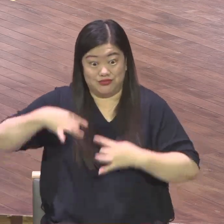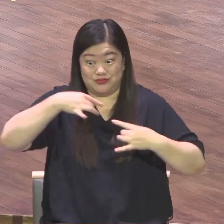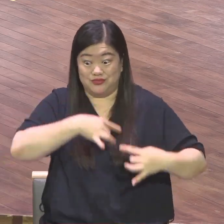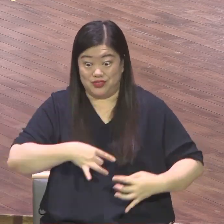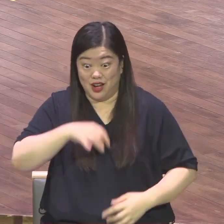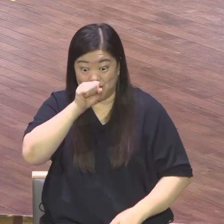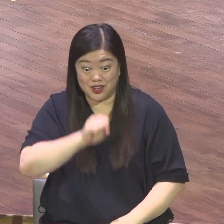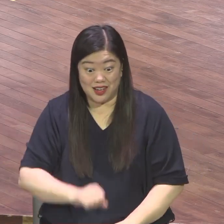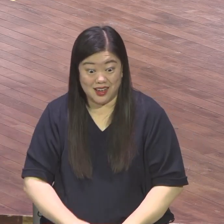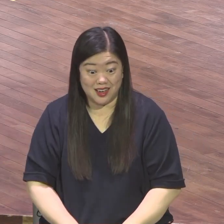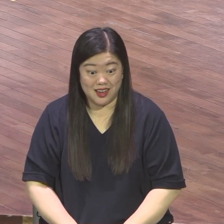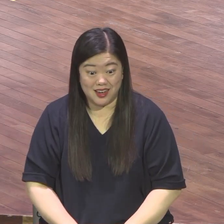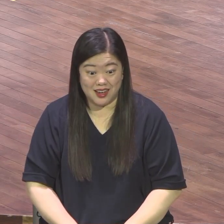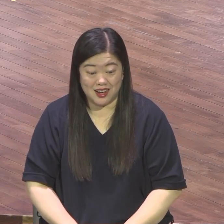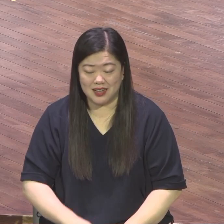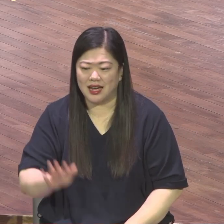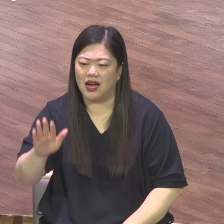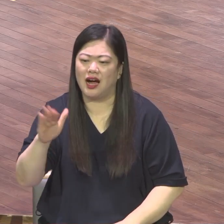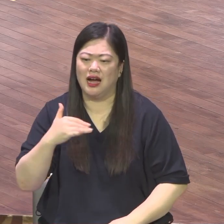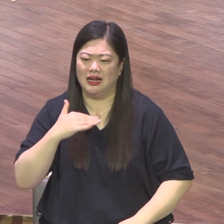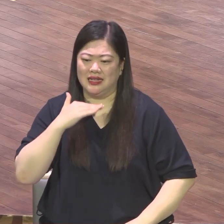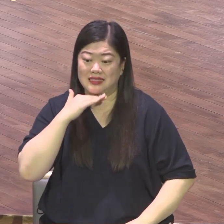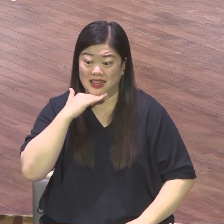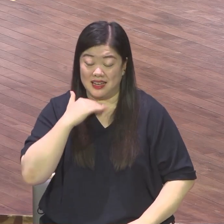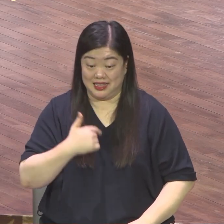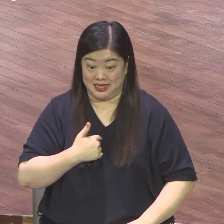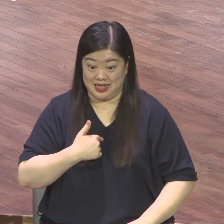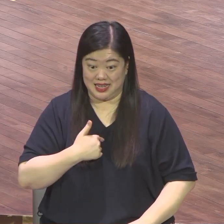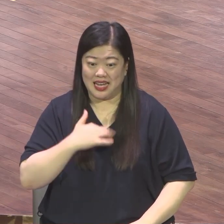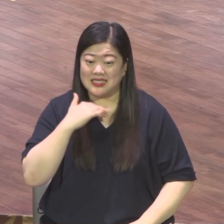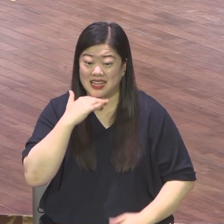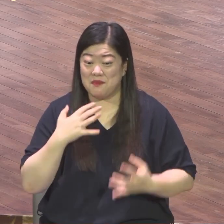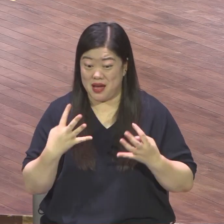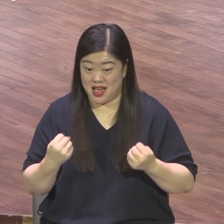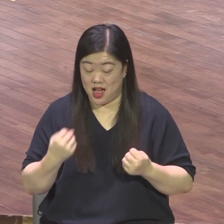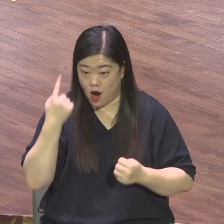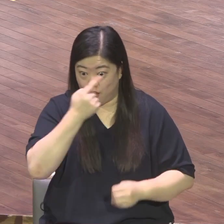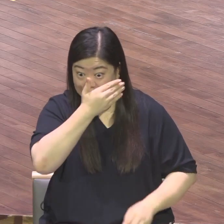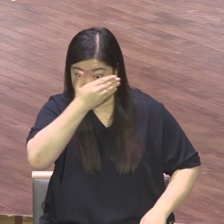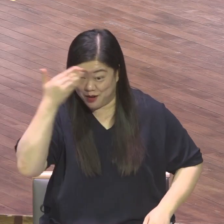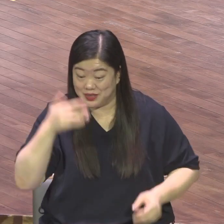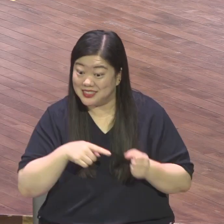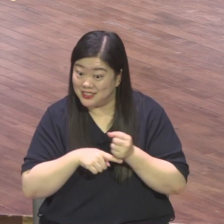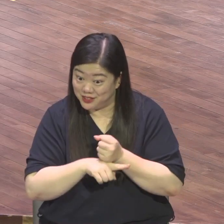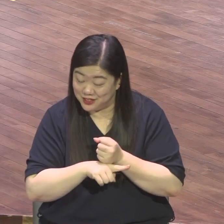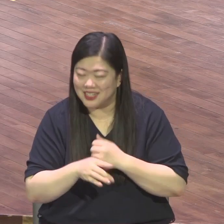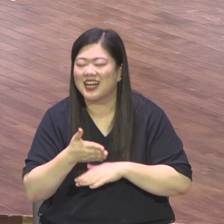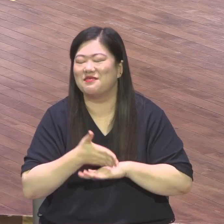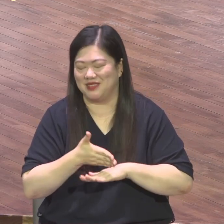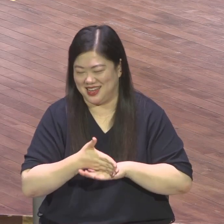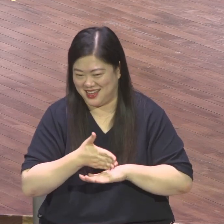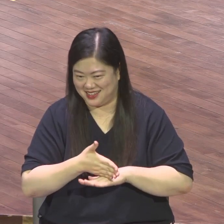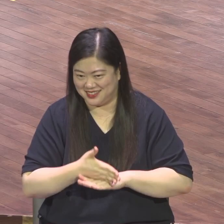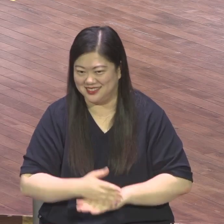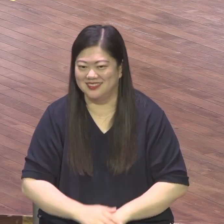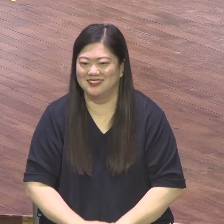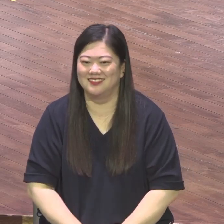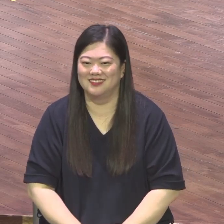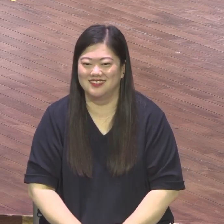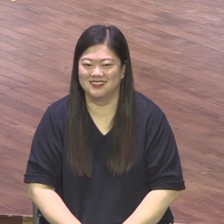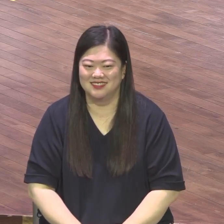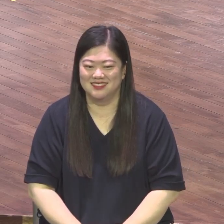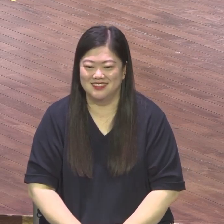나이보다 훨씬 젊게 보일려 가거든. 감사하시기 바랍니다. 감사해 보고 가면요, 막 속에서